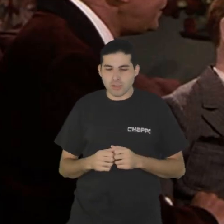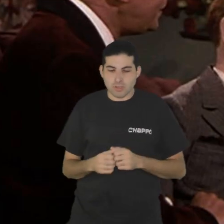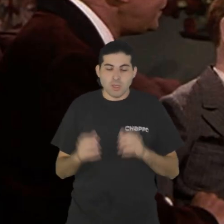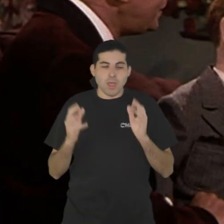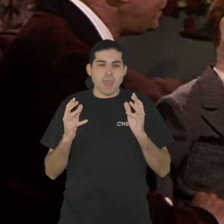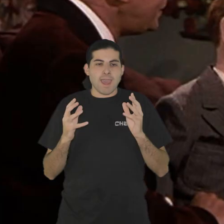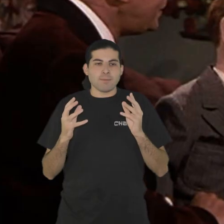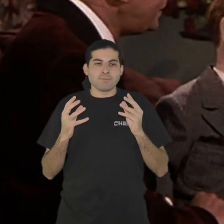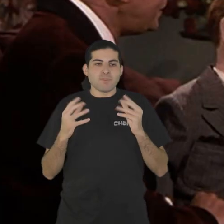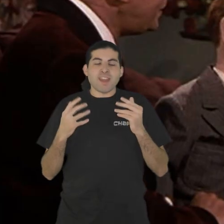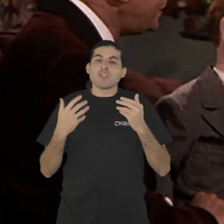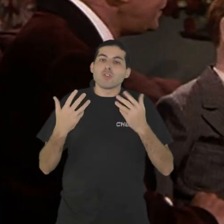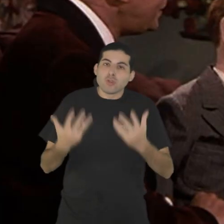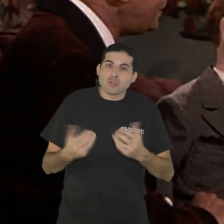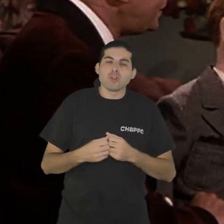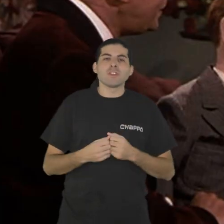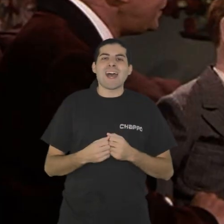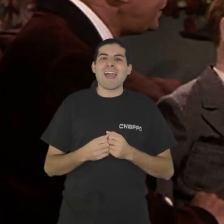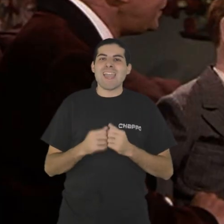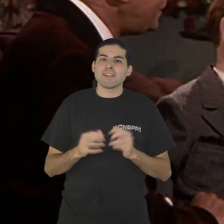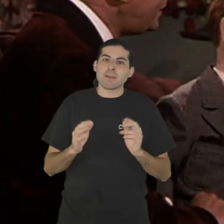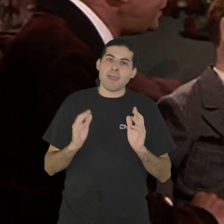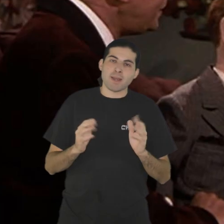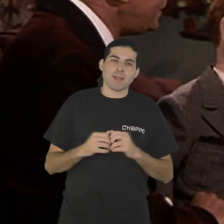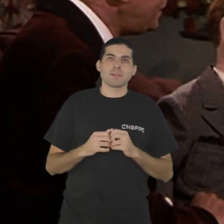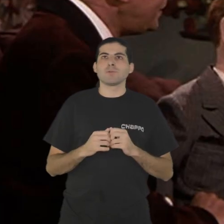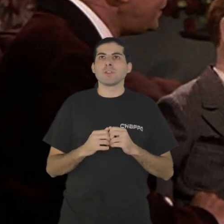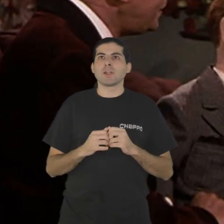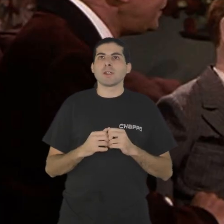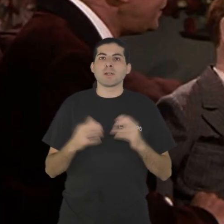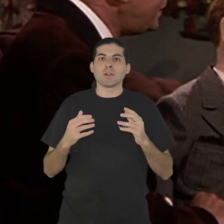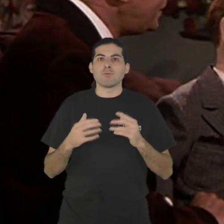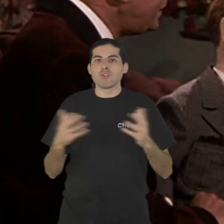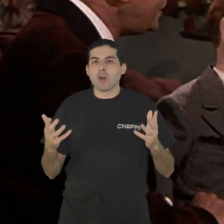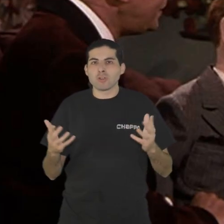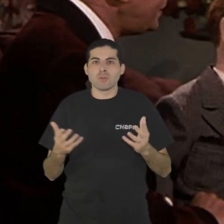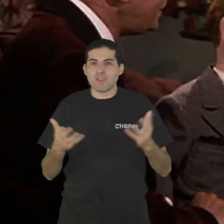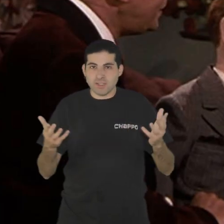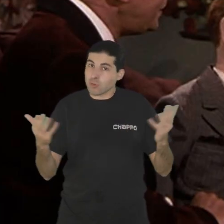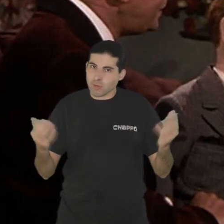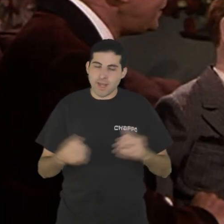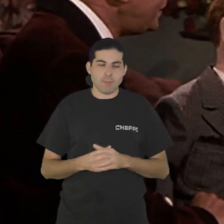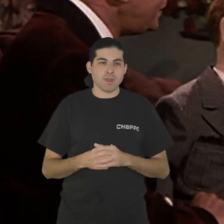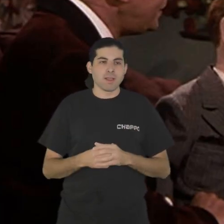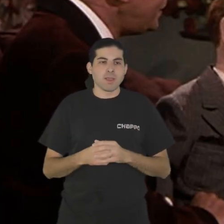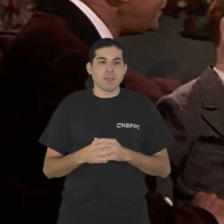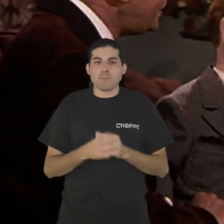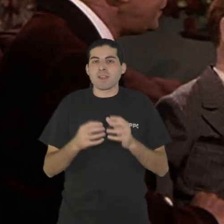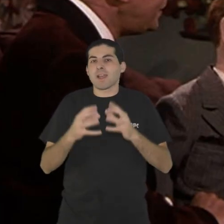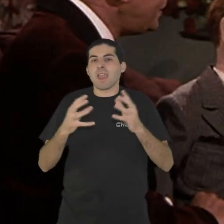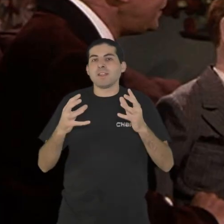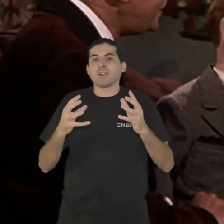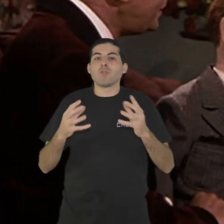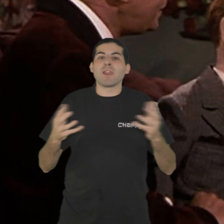Fagiolo Magico, viene introdotto da Edgar Bergen, un noto ventriloquo dell'epoca.